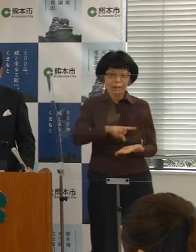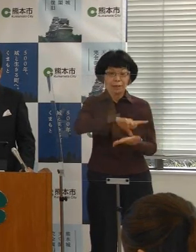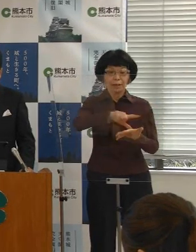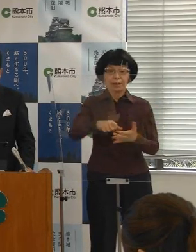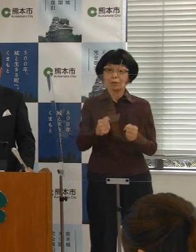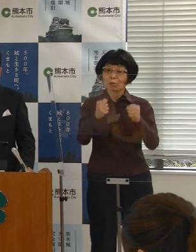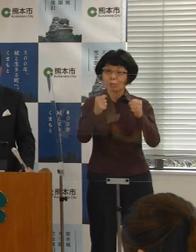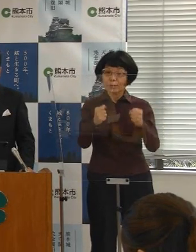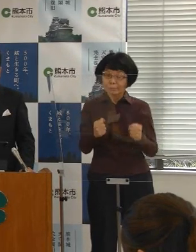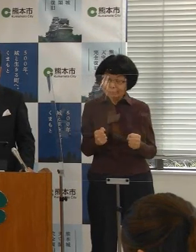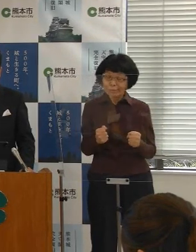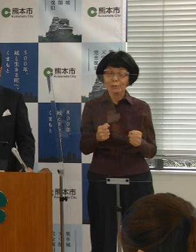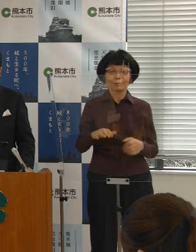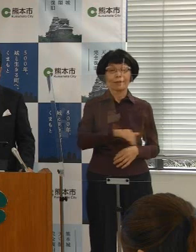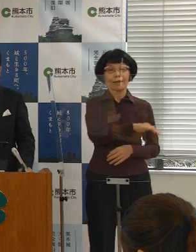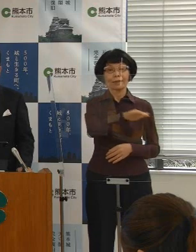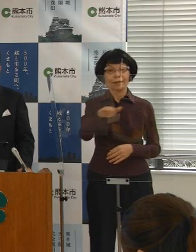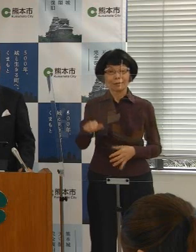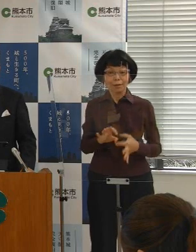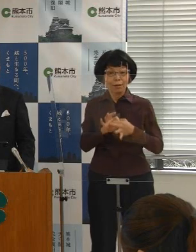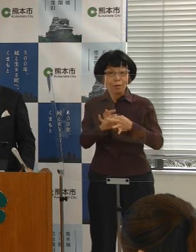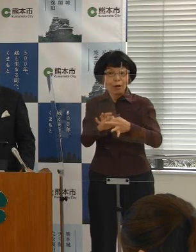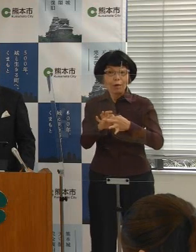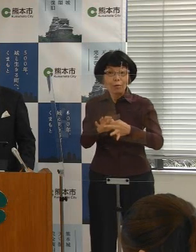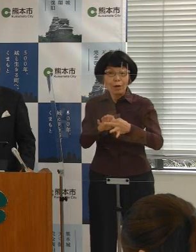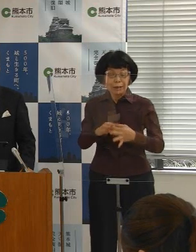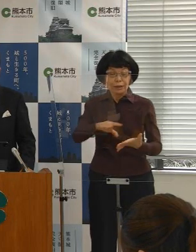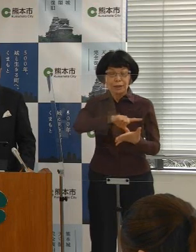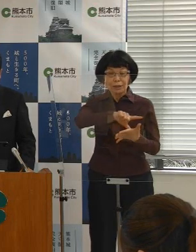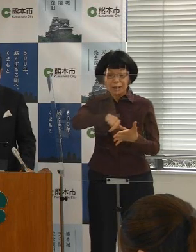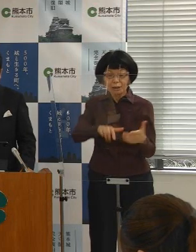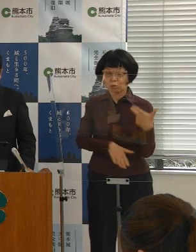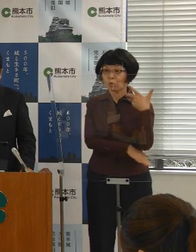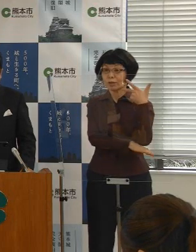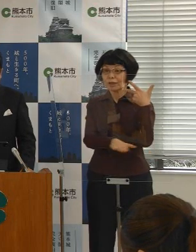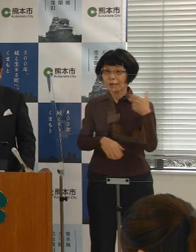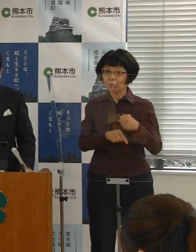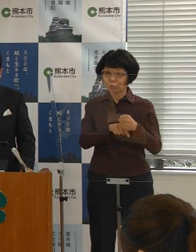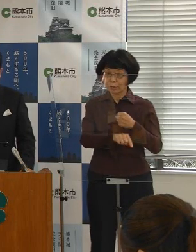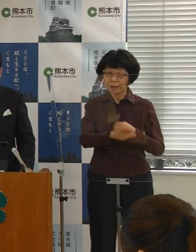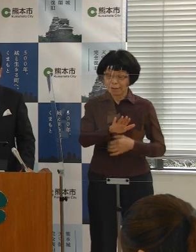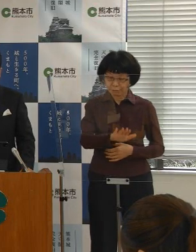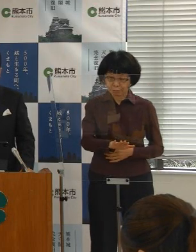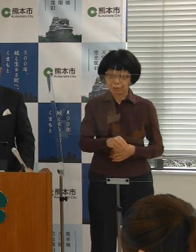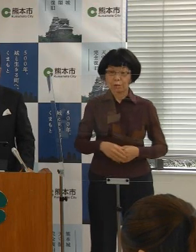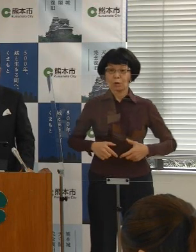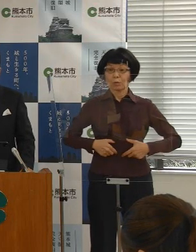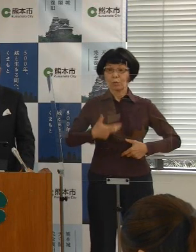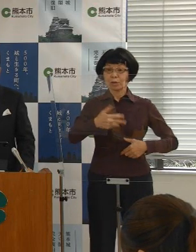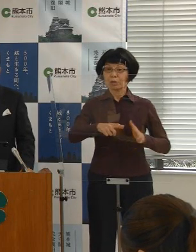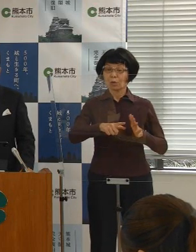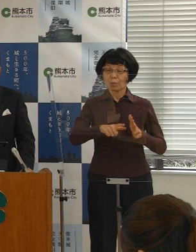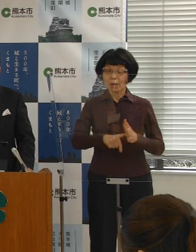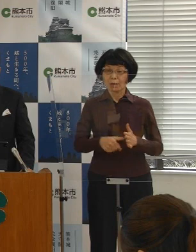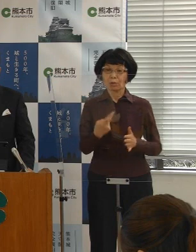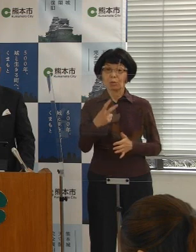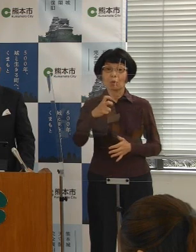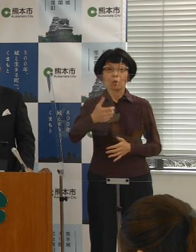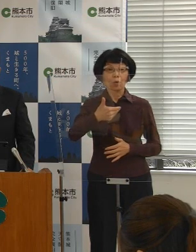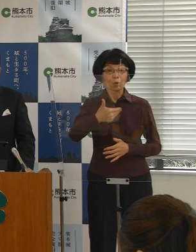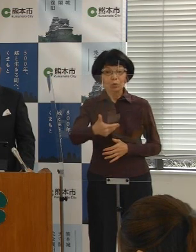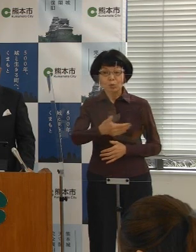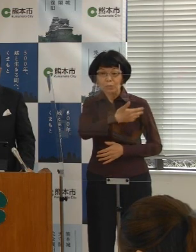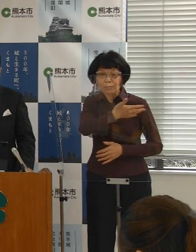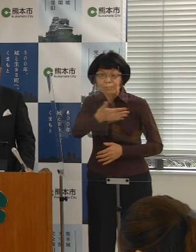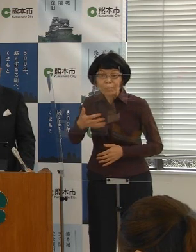密接に関わってきた重要な地域資源でありまして本市においても都麓用水などが古